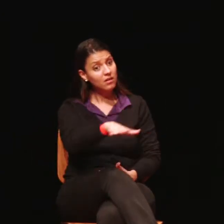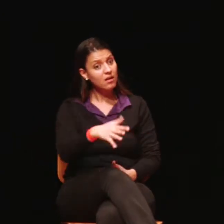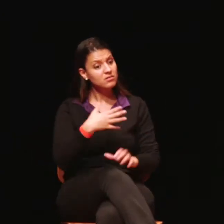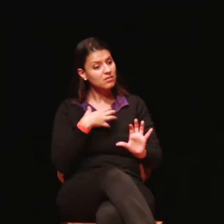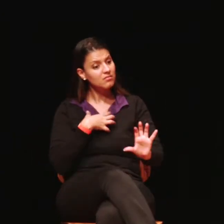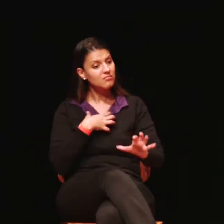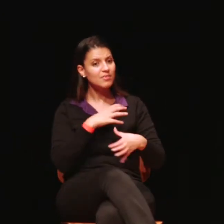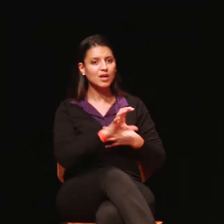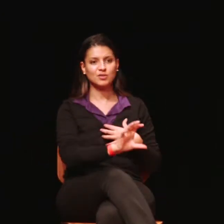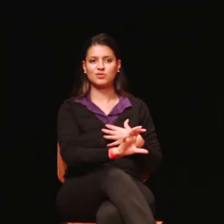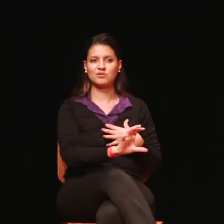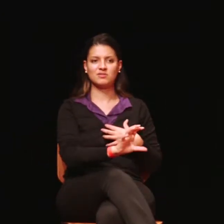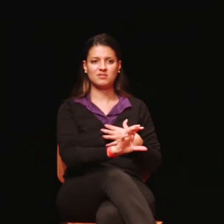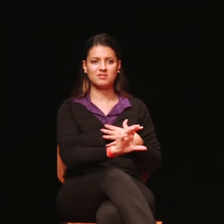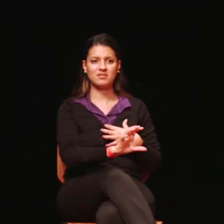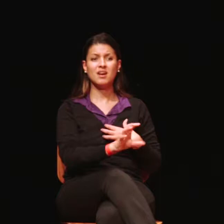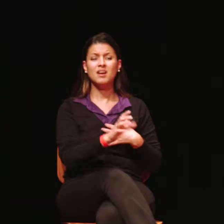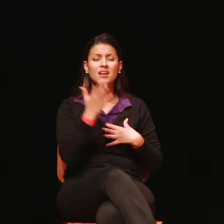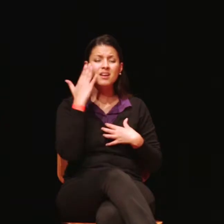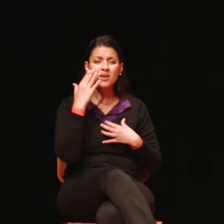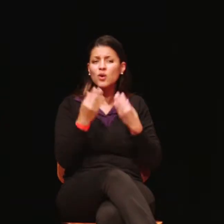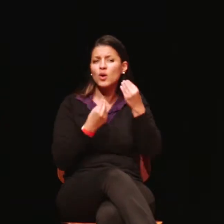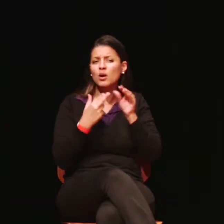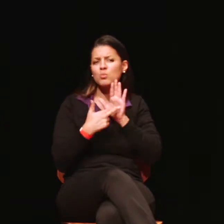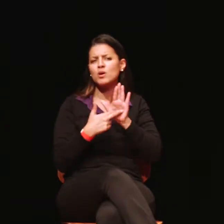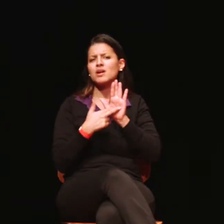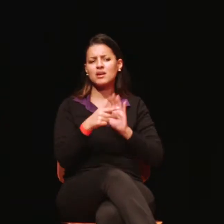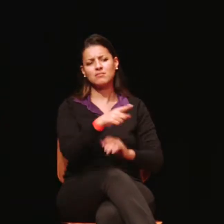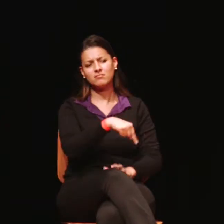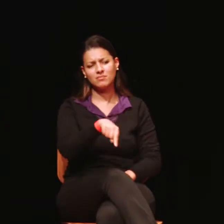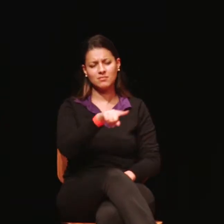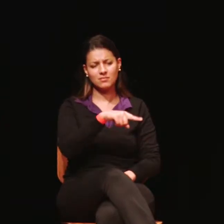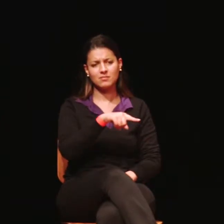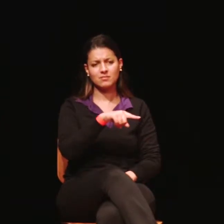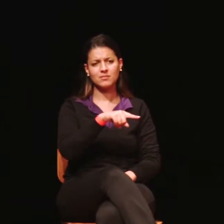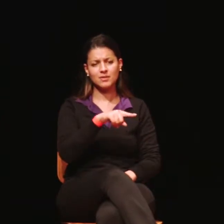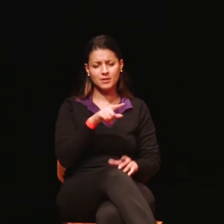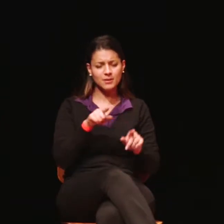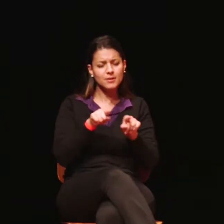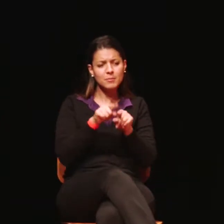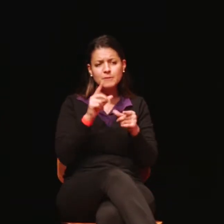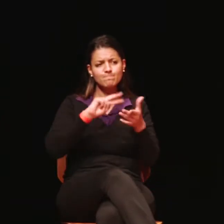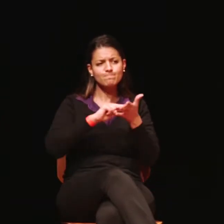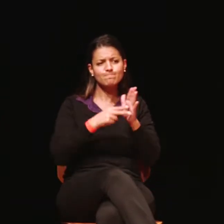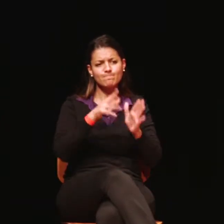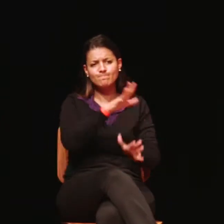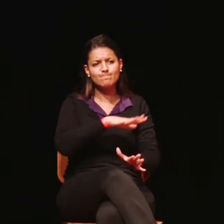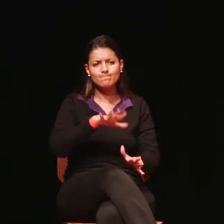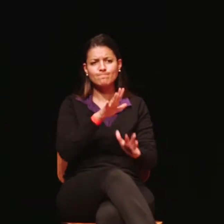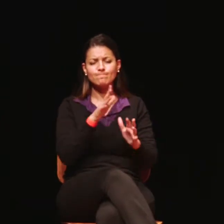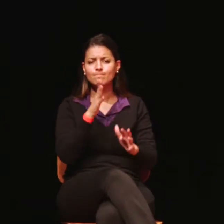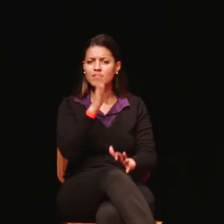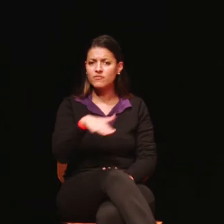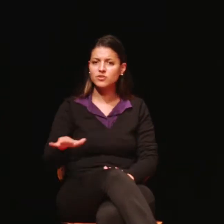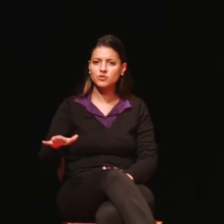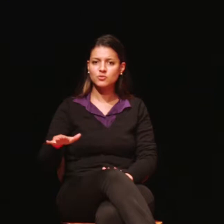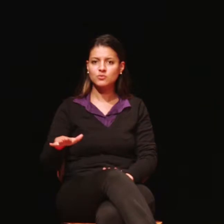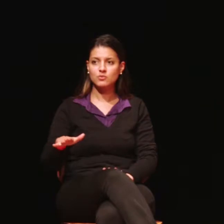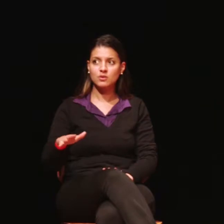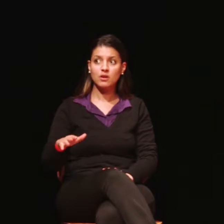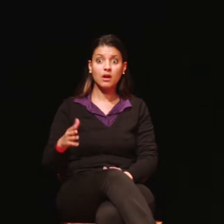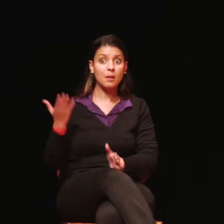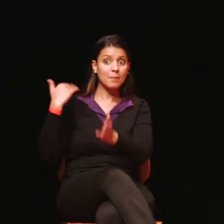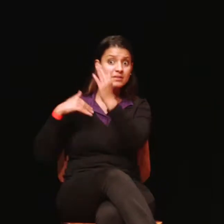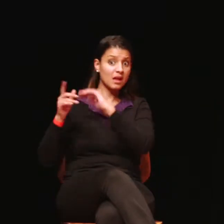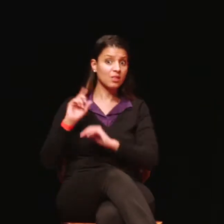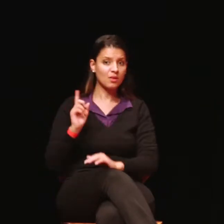tentar compreender as representações e significados do mundo infantil. Aqui não domina, são as projeções